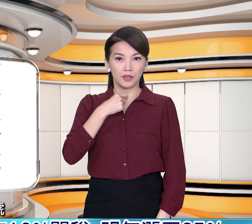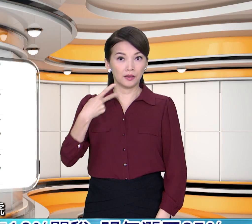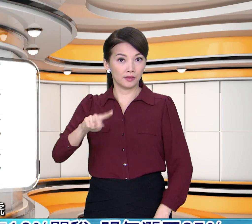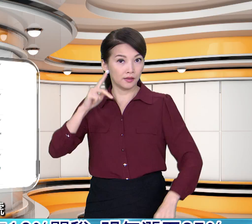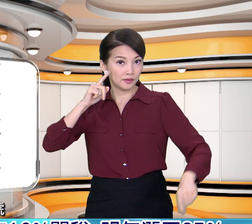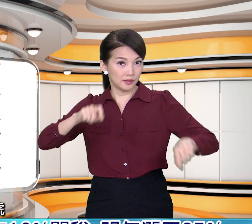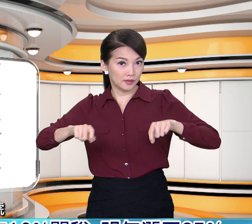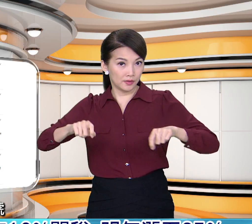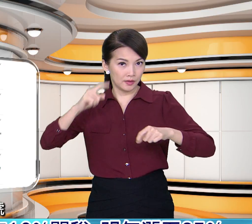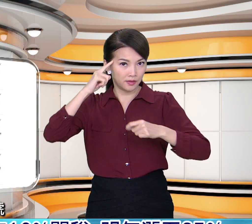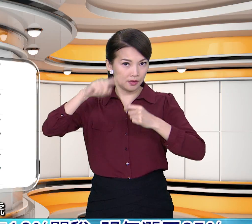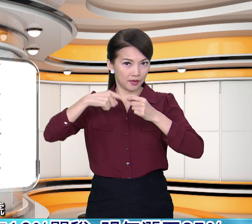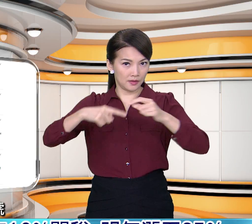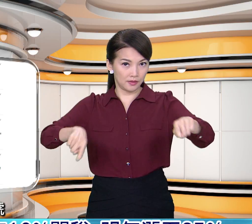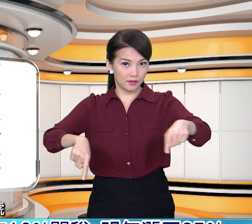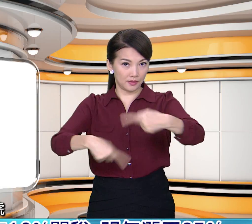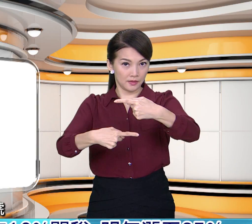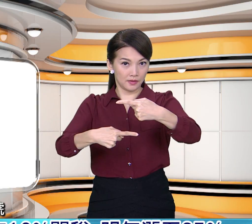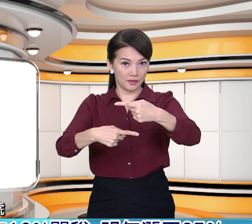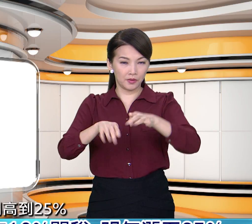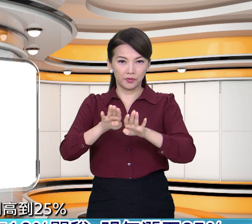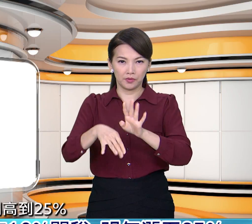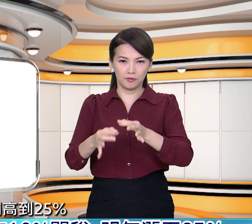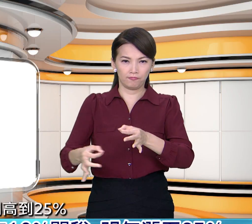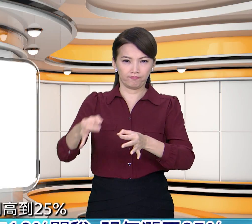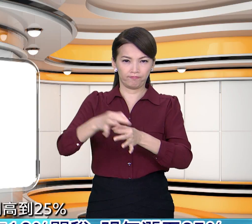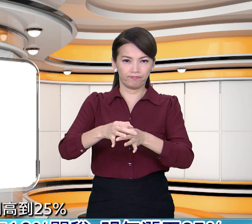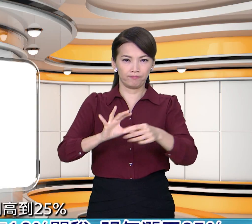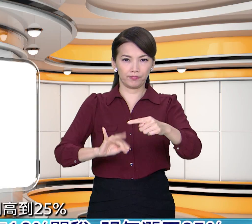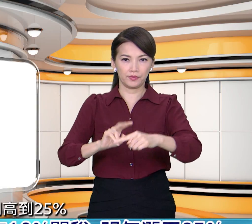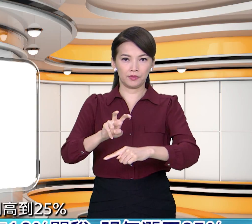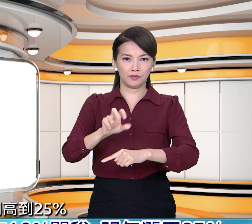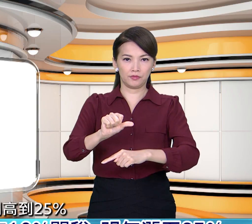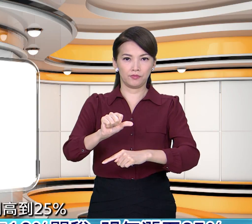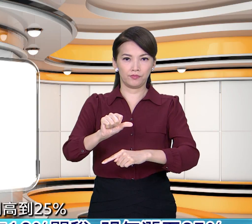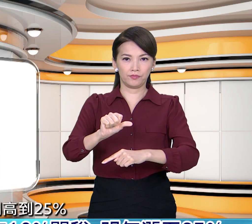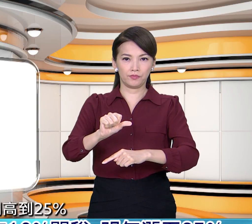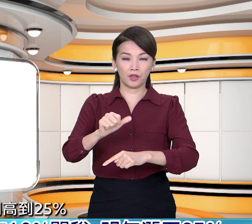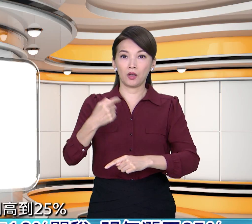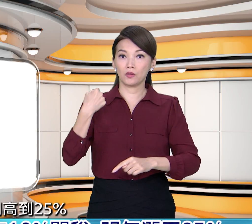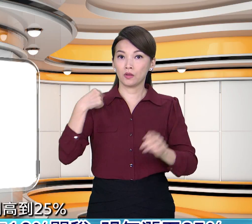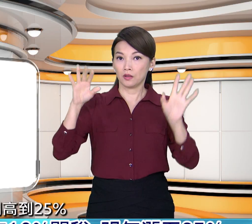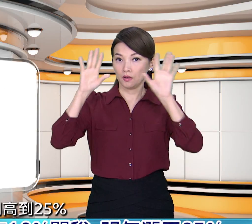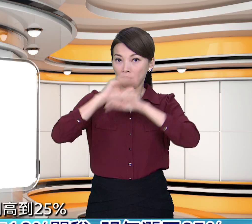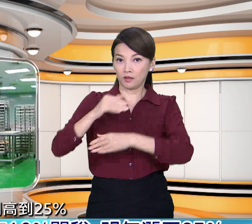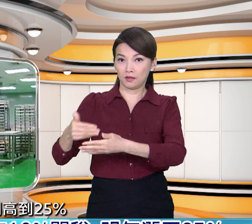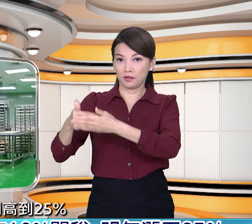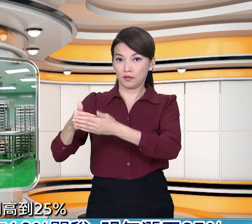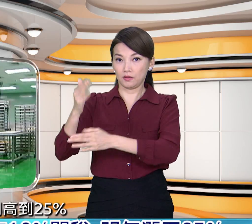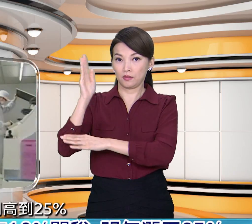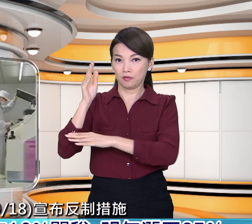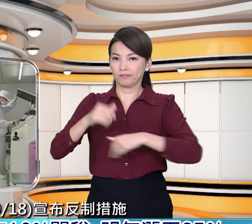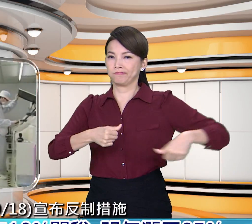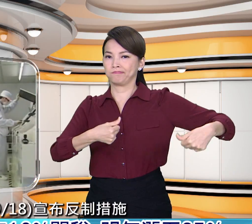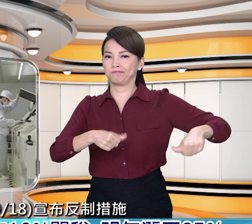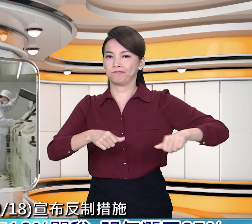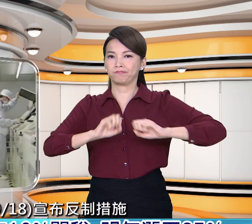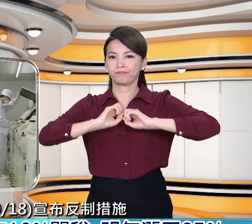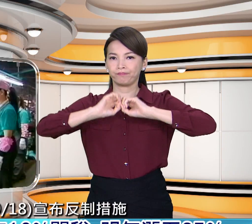预计明年1月1号还会再将税率调高到25%。中国官方昨晚